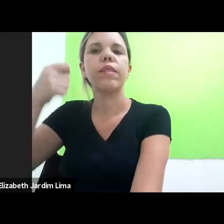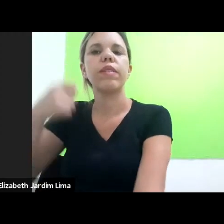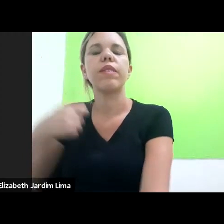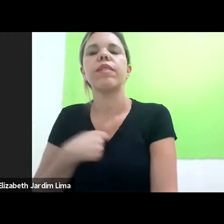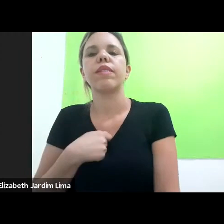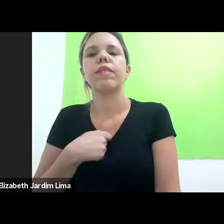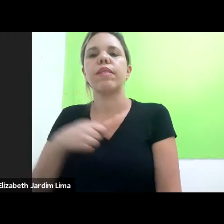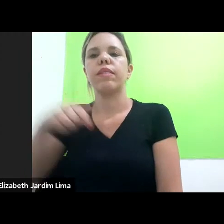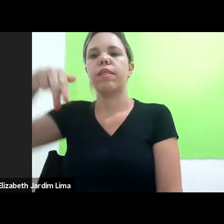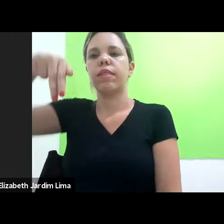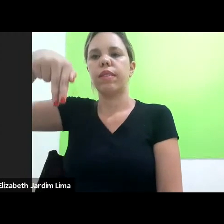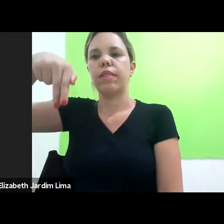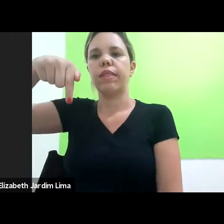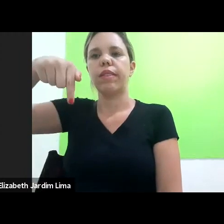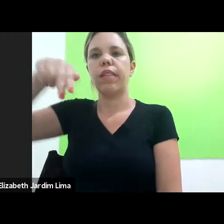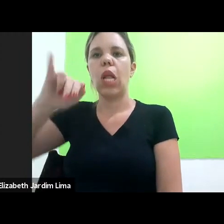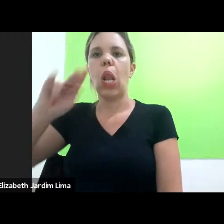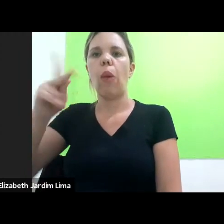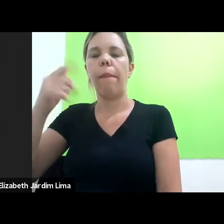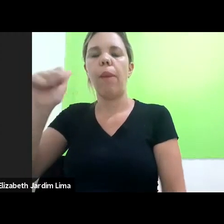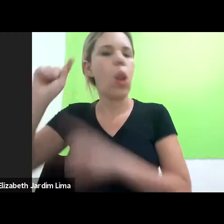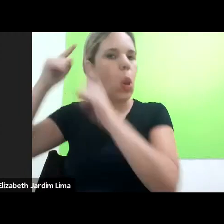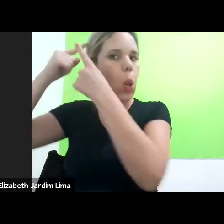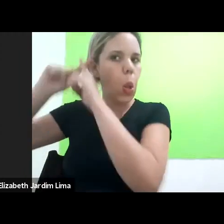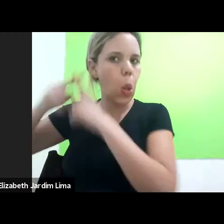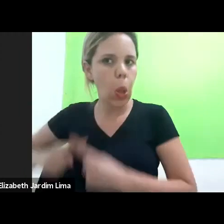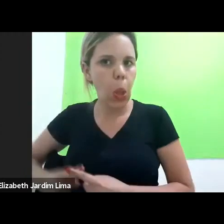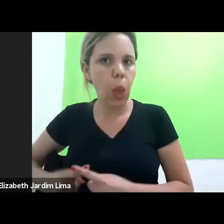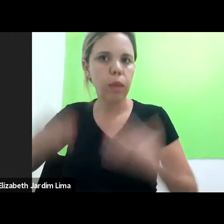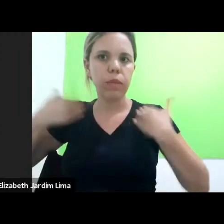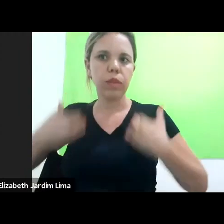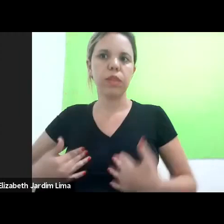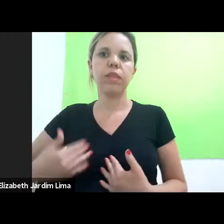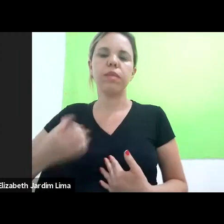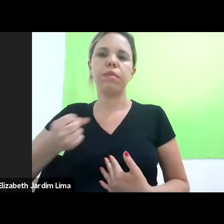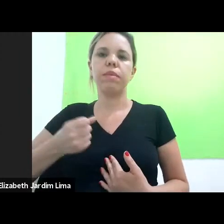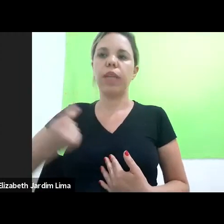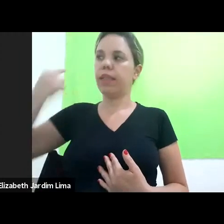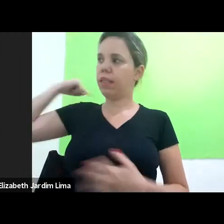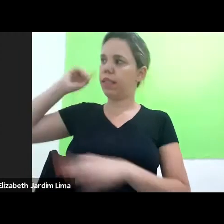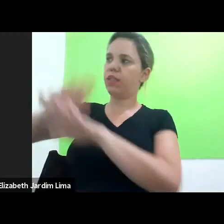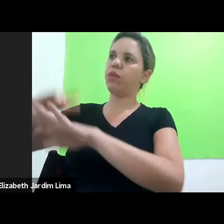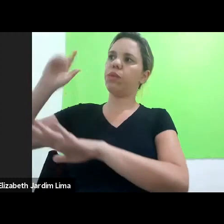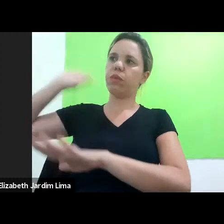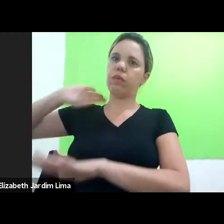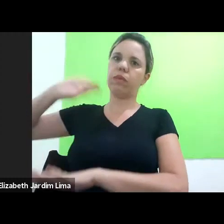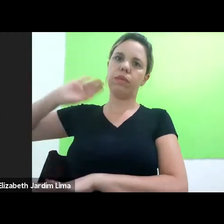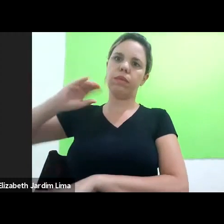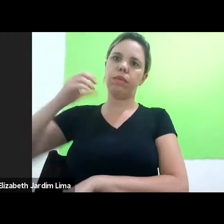De trança, blusa branca, atrás de mim tem uma parede branca.